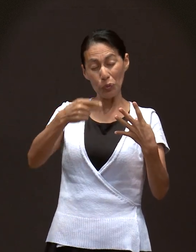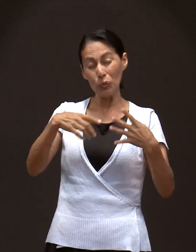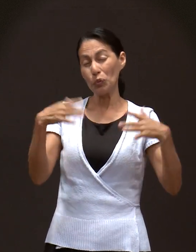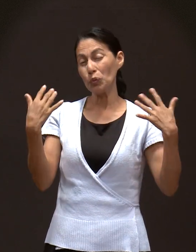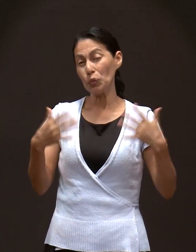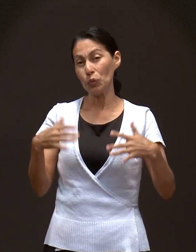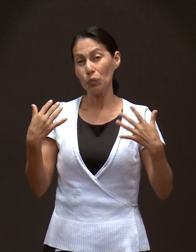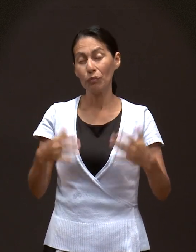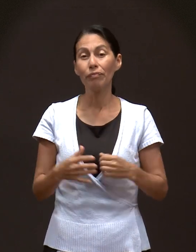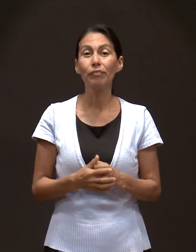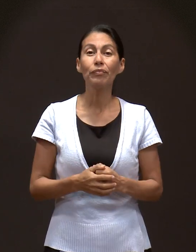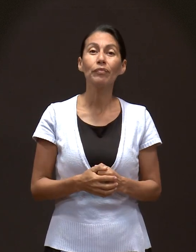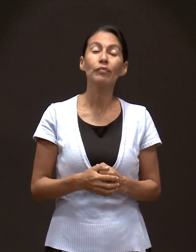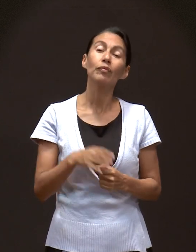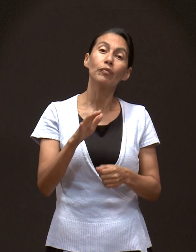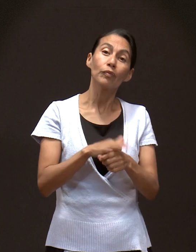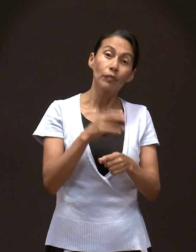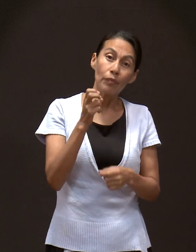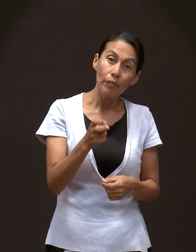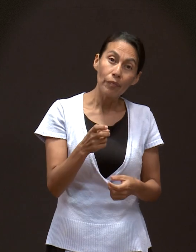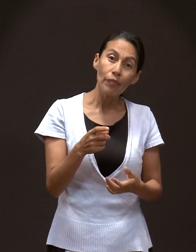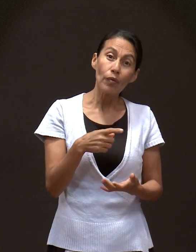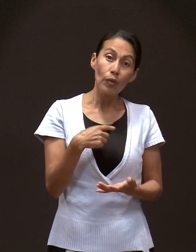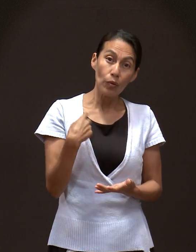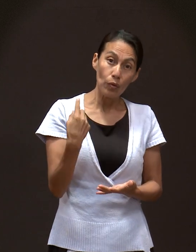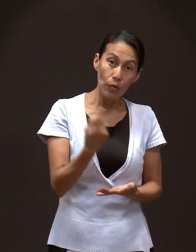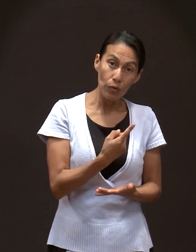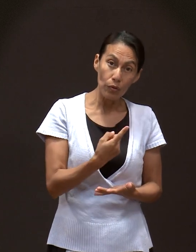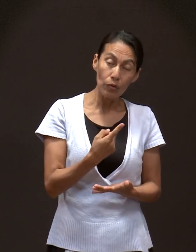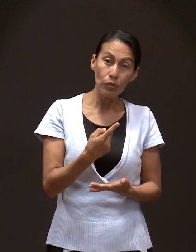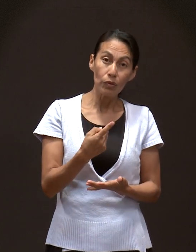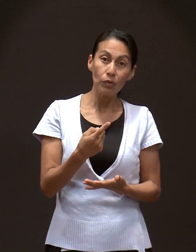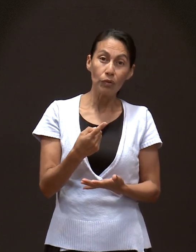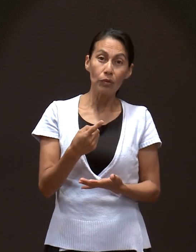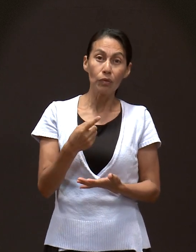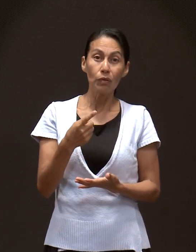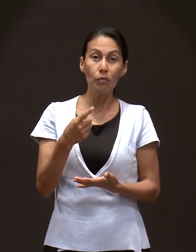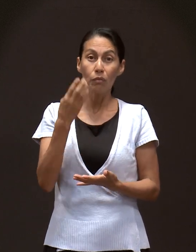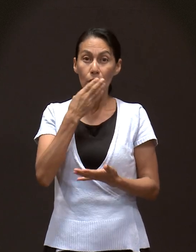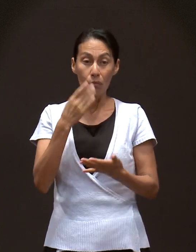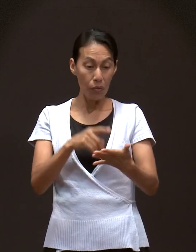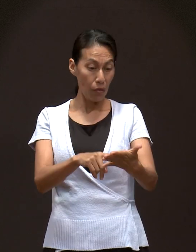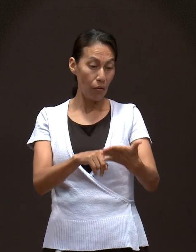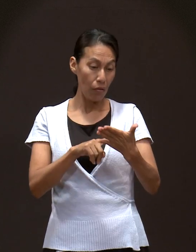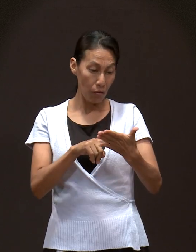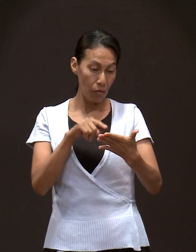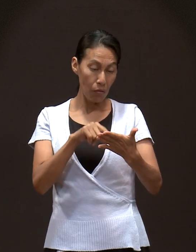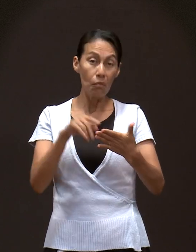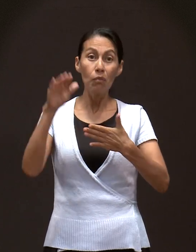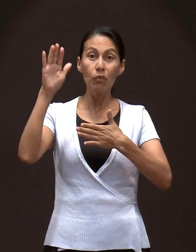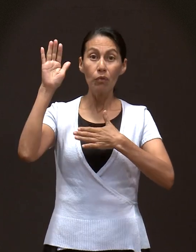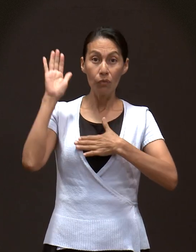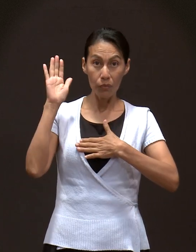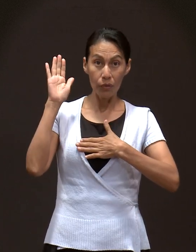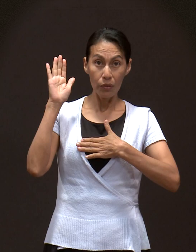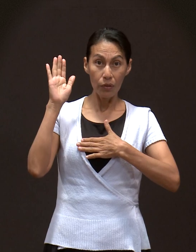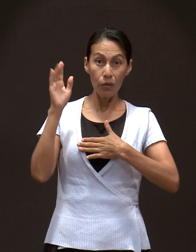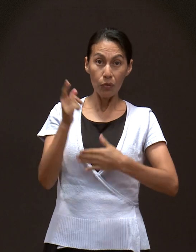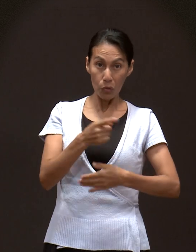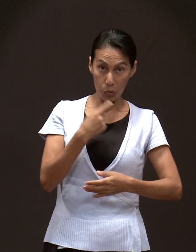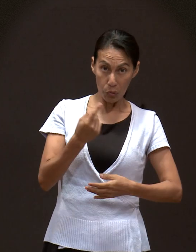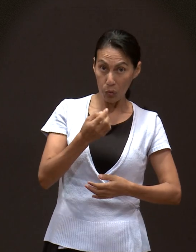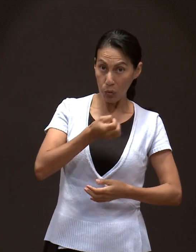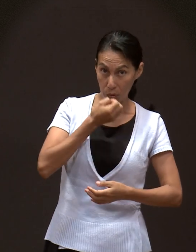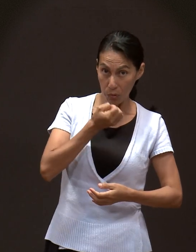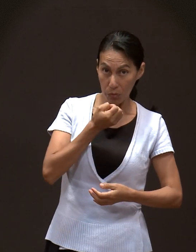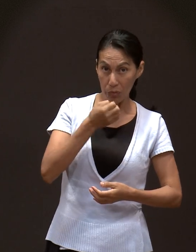innumerable, infinito. De tal manera, pues, que tenemos hasta promesas grandísimas de parte de Dios